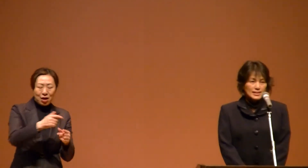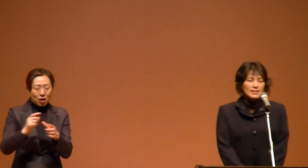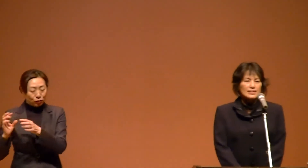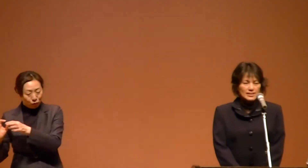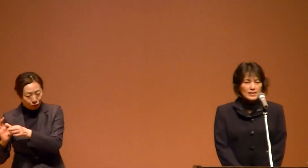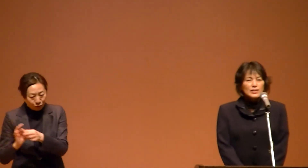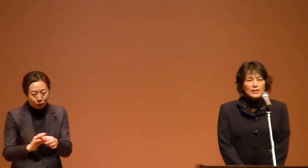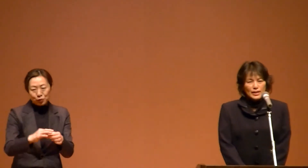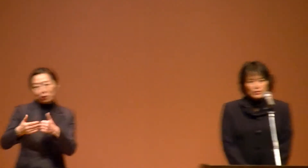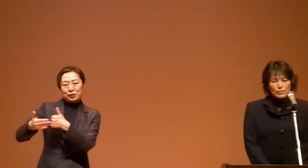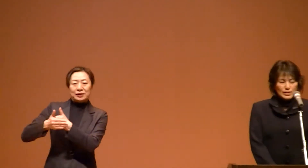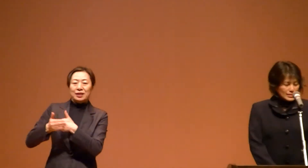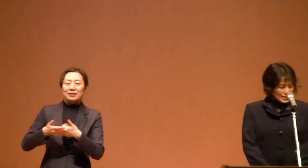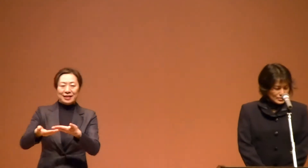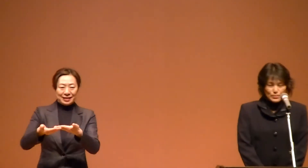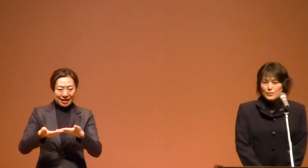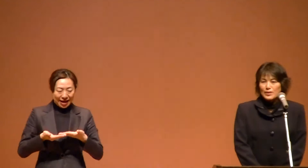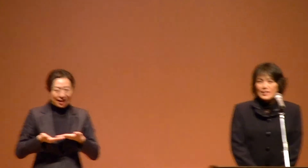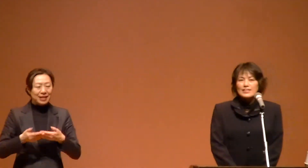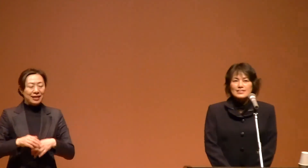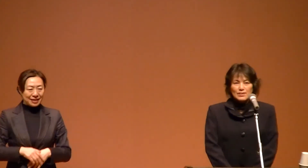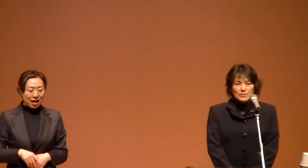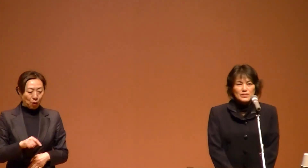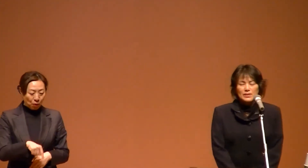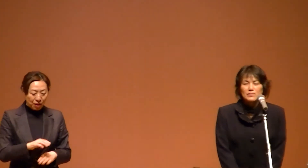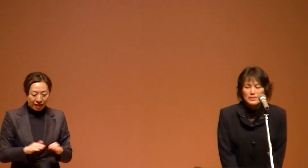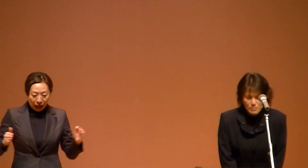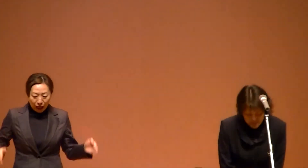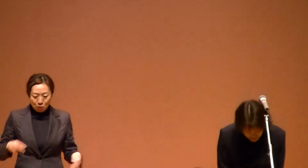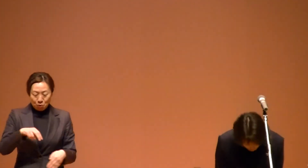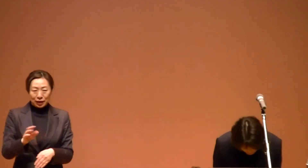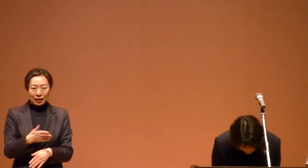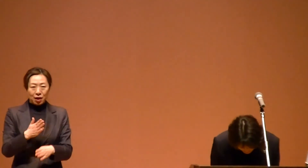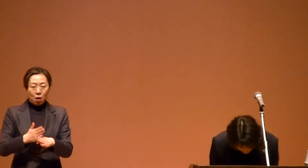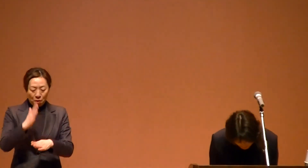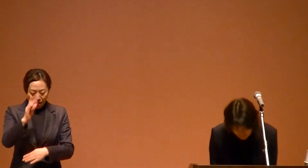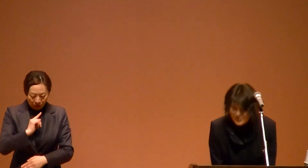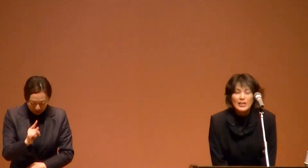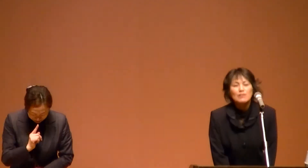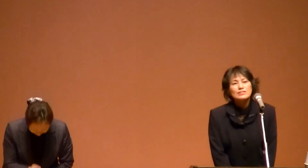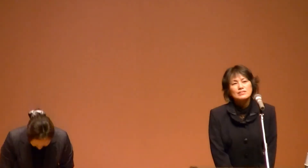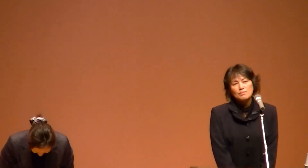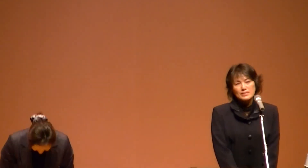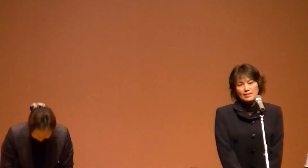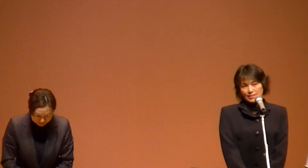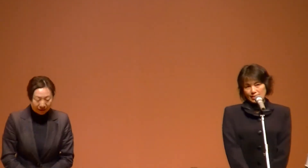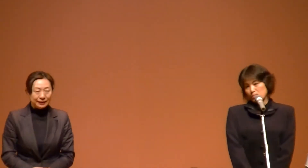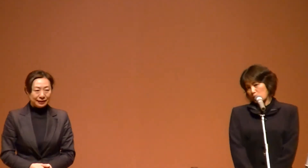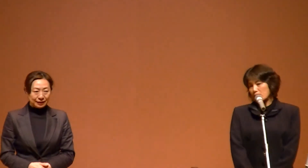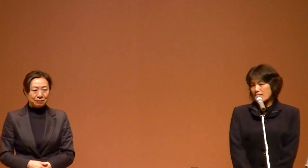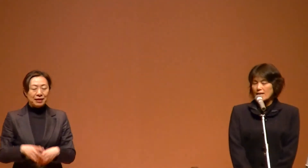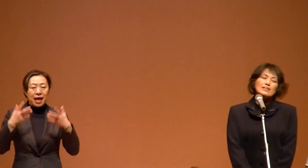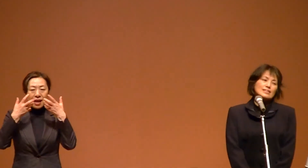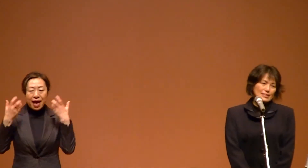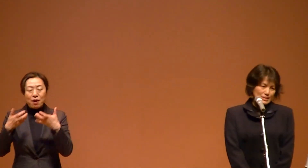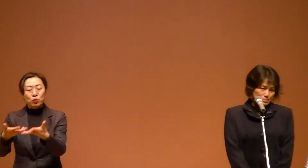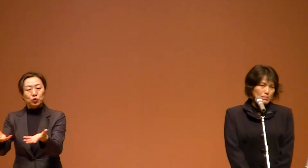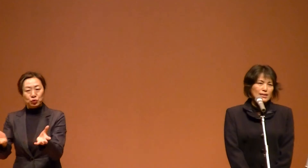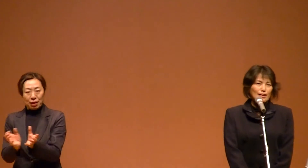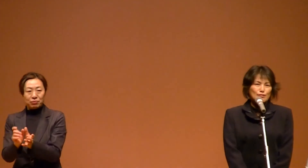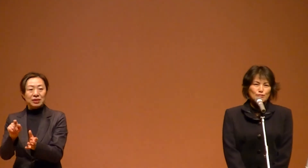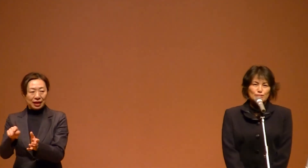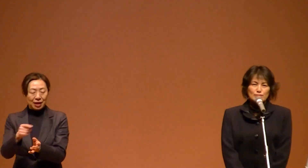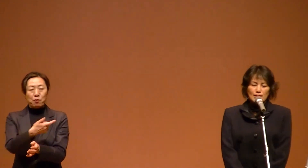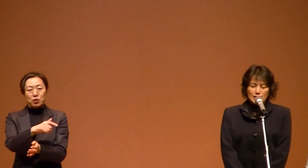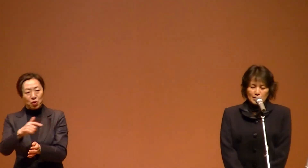支援していただいて、高いところからですね、本当に御礼申し上げます。ライオンズプラザさんからもなんかい